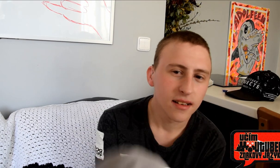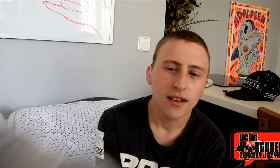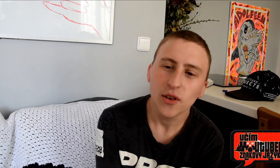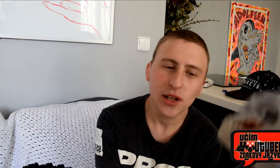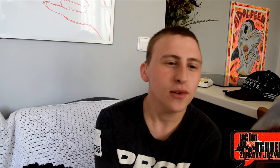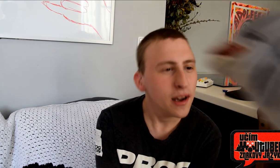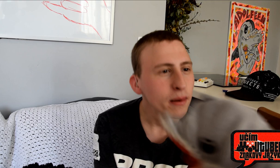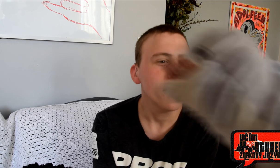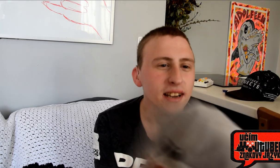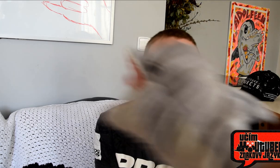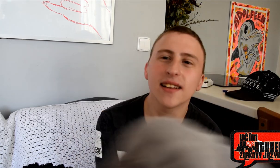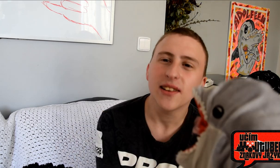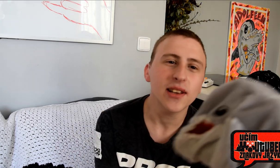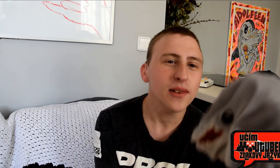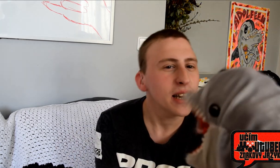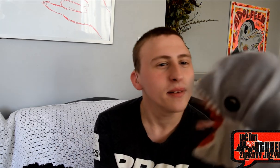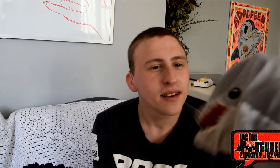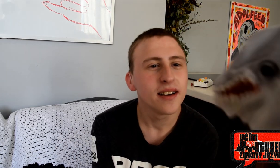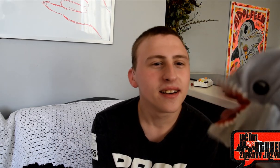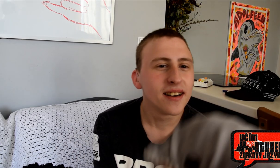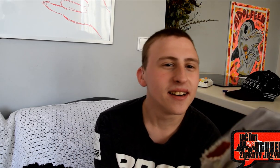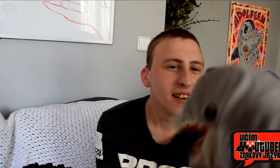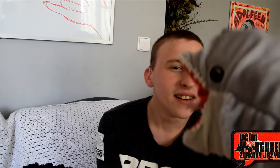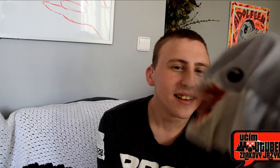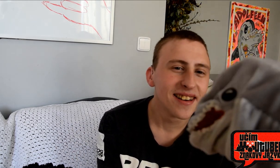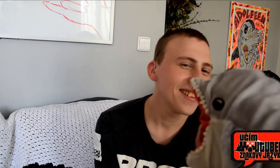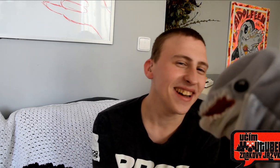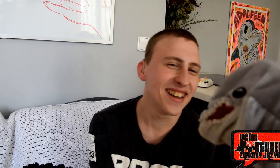Delfín. To si udělal perfektně. To no, protože udělal... jsem delfín, asi ne a delfín, ty vole.